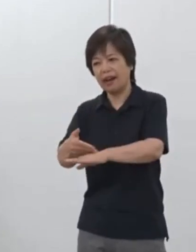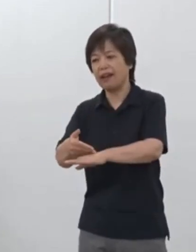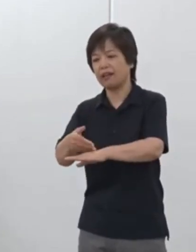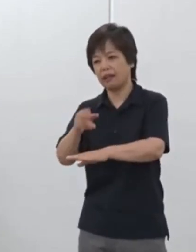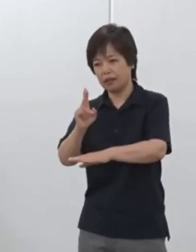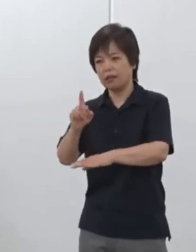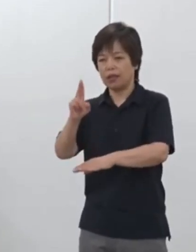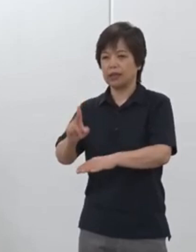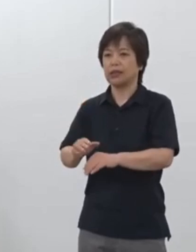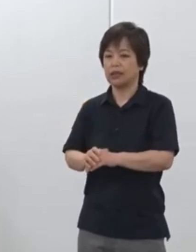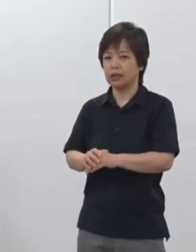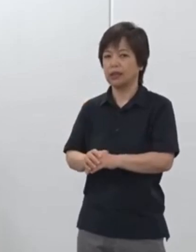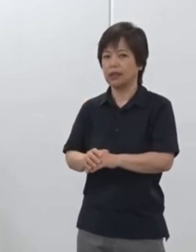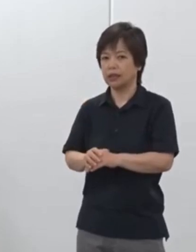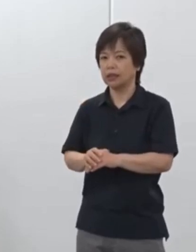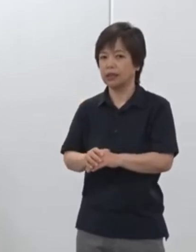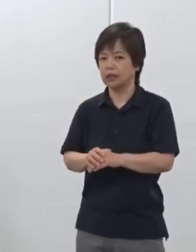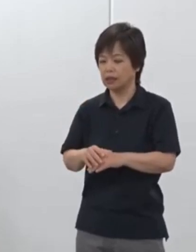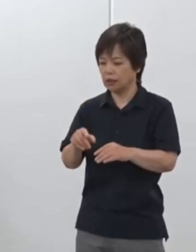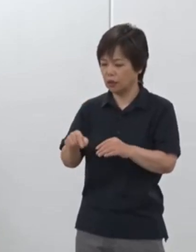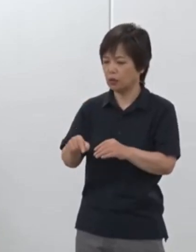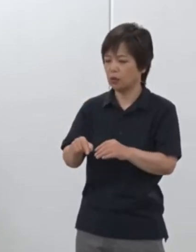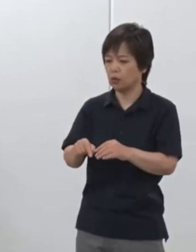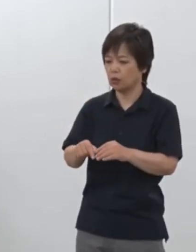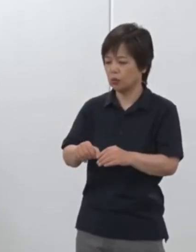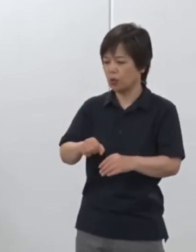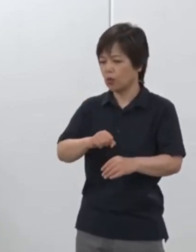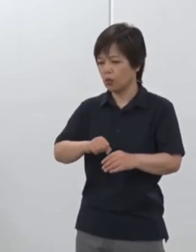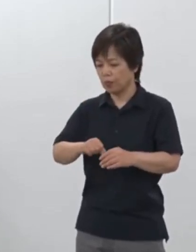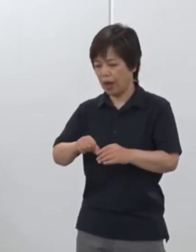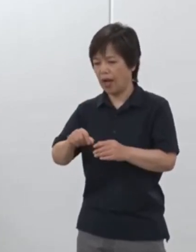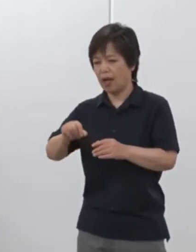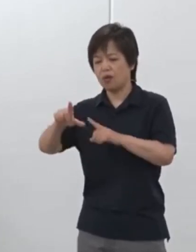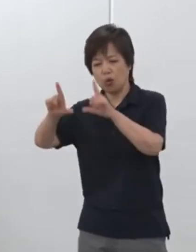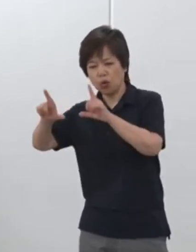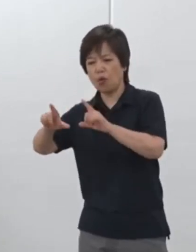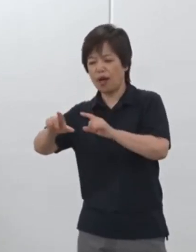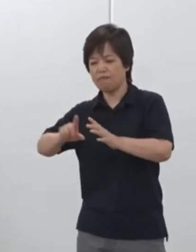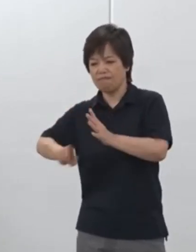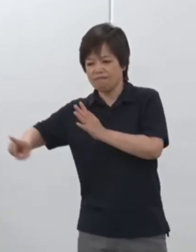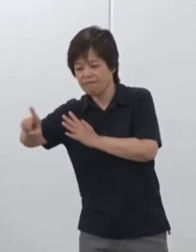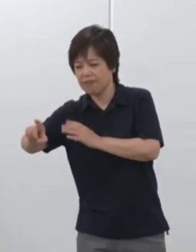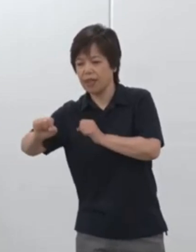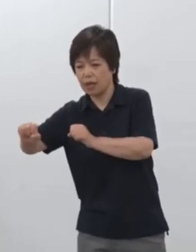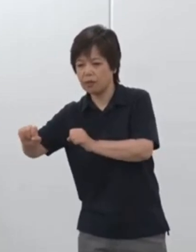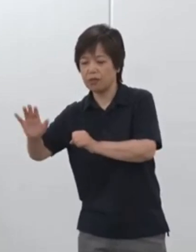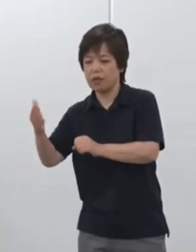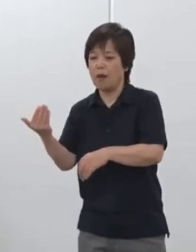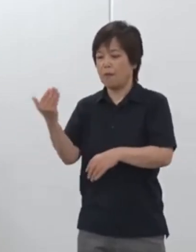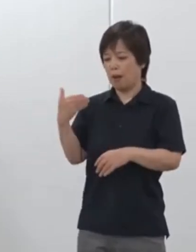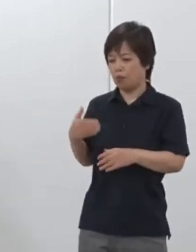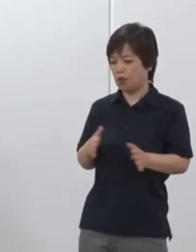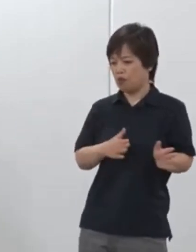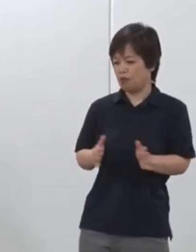が、そう抜け駆け的に遠い東京がですね、やるよりも近い、以前から準備している関